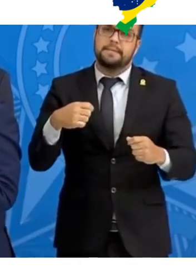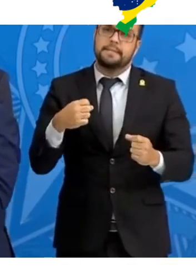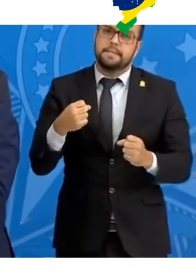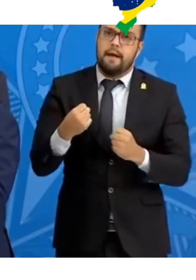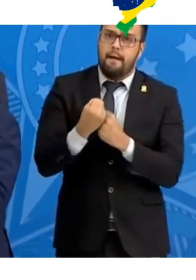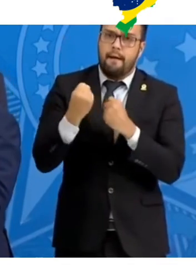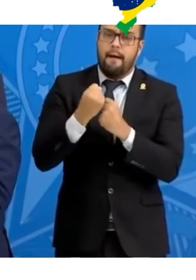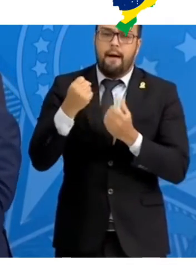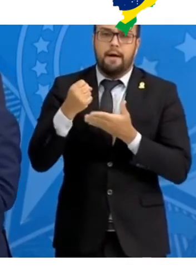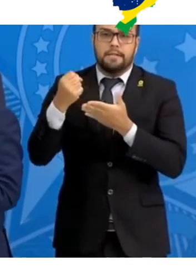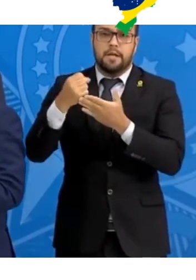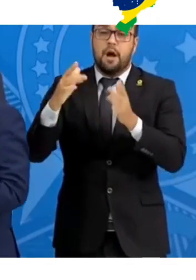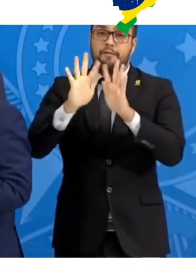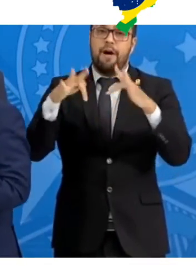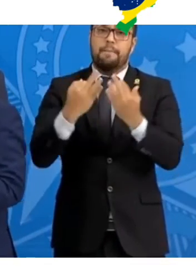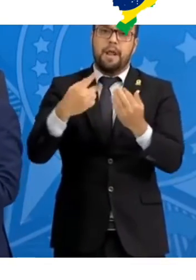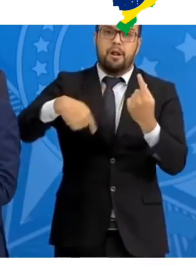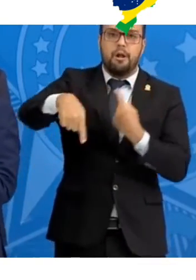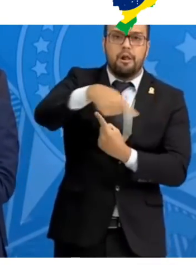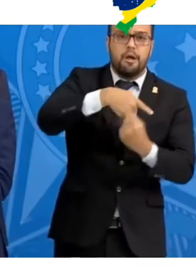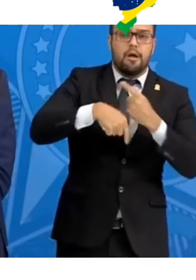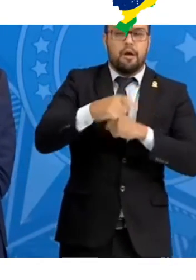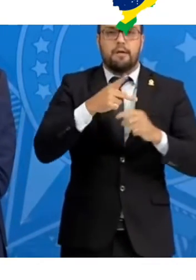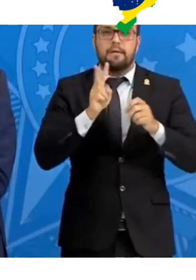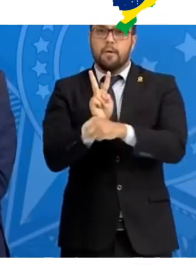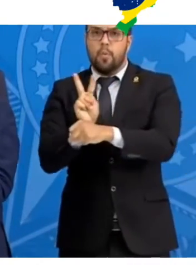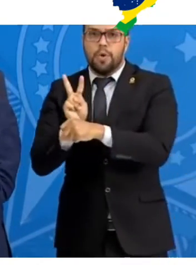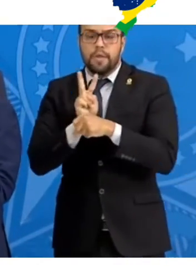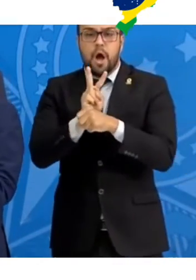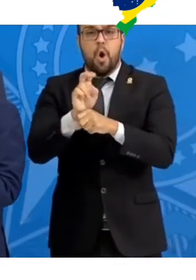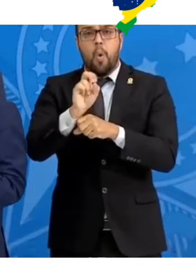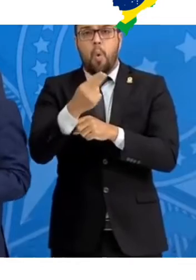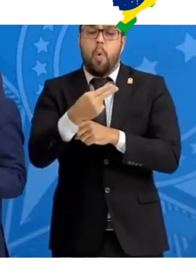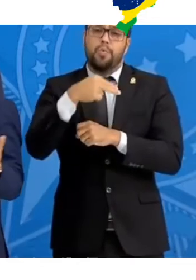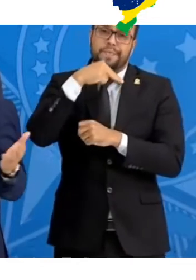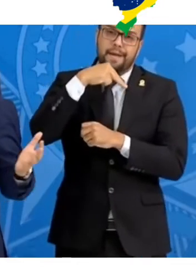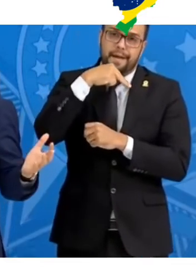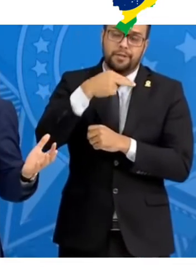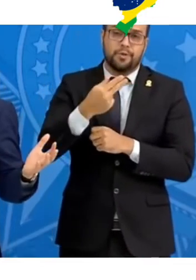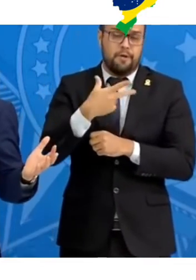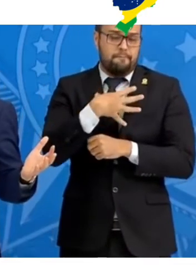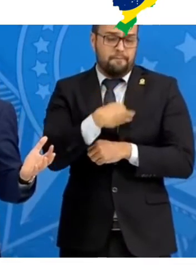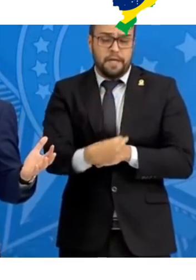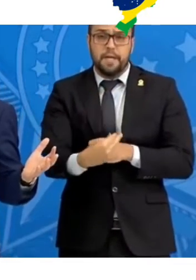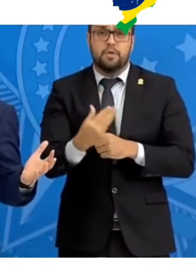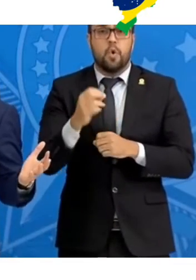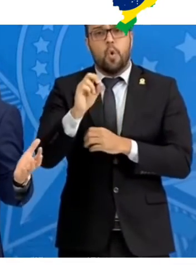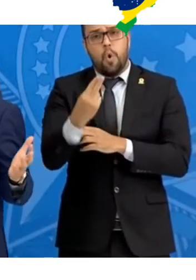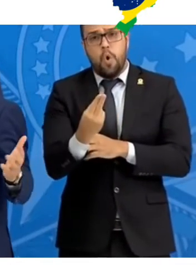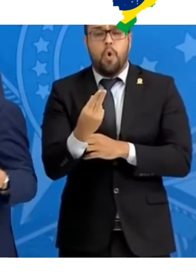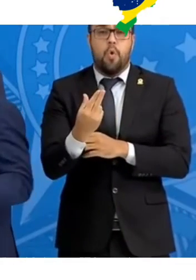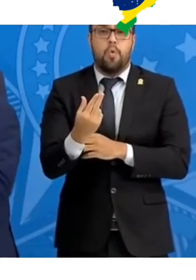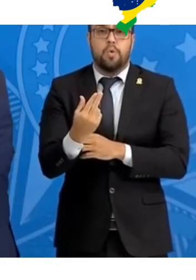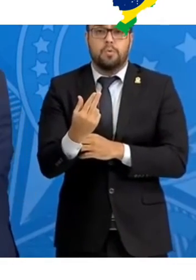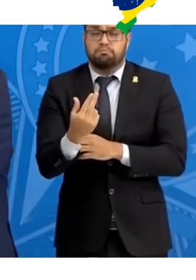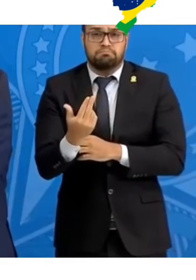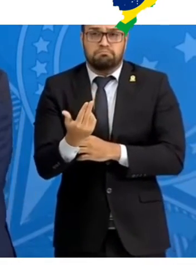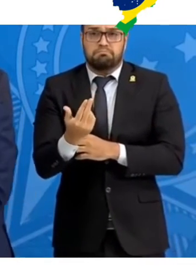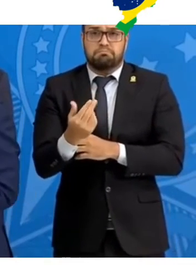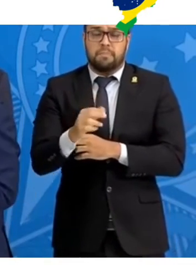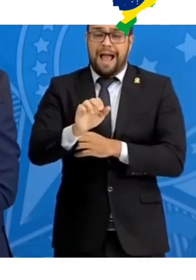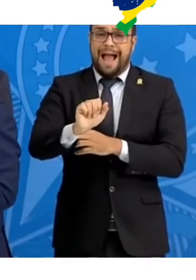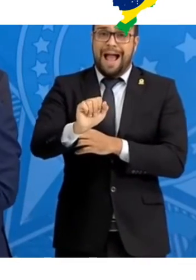têm que fazer rodízio, os filhos têm que, ou netos, ou os afilhados, devem